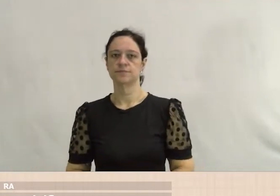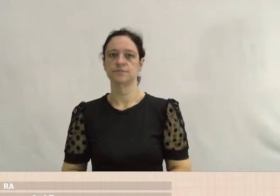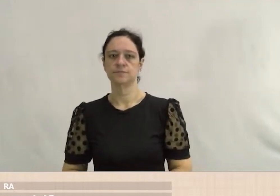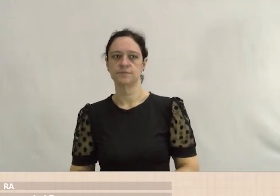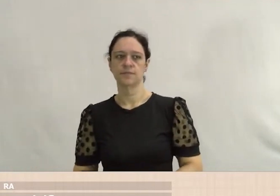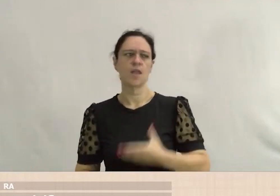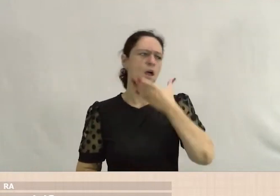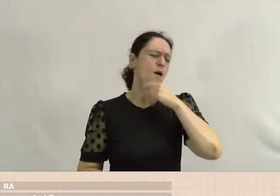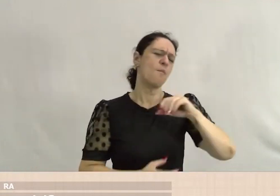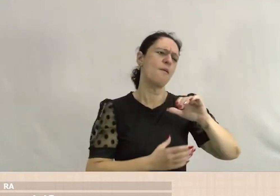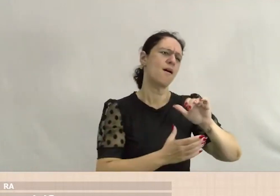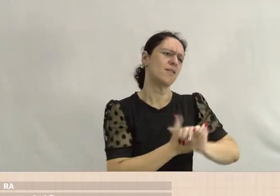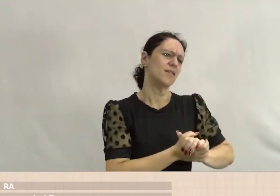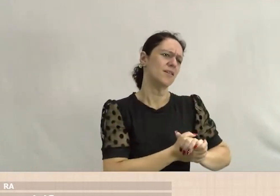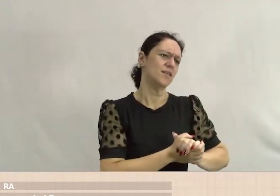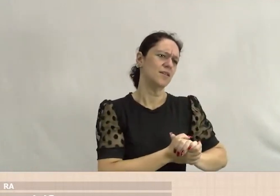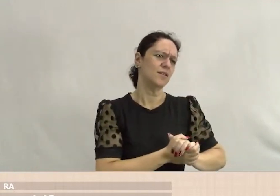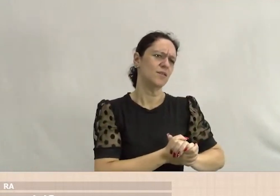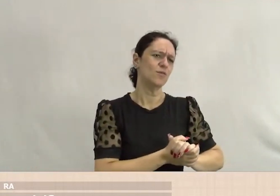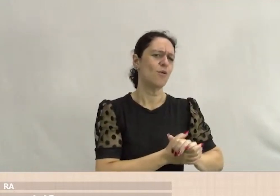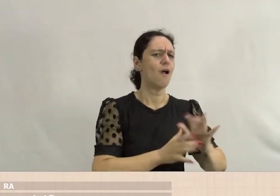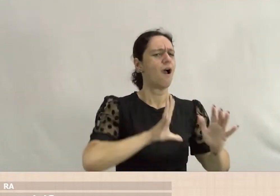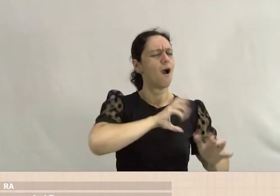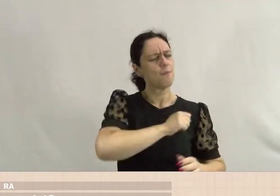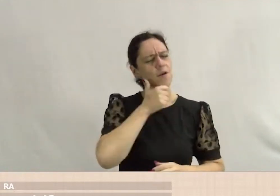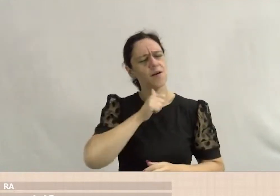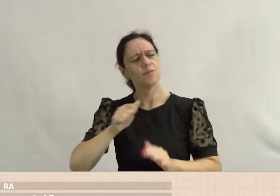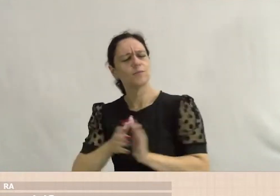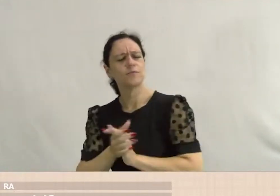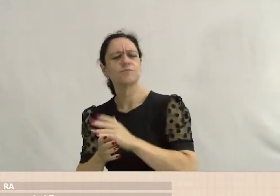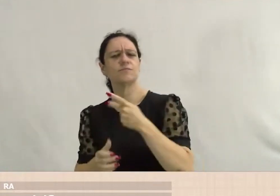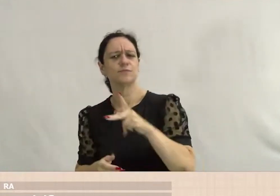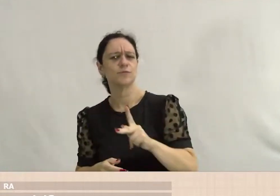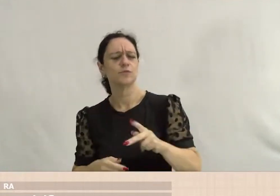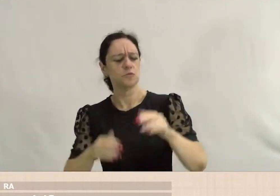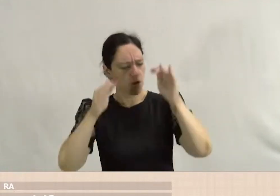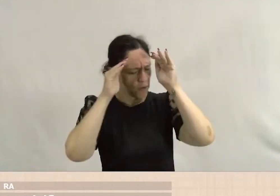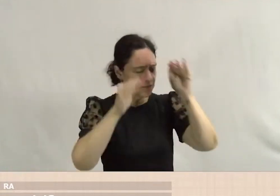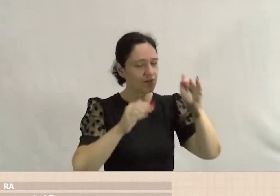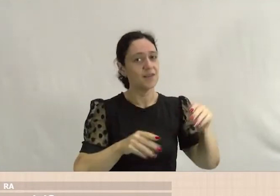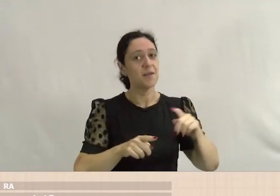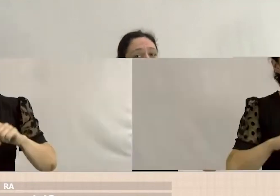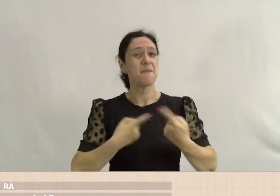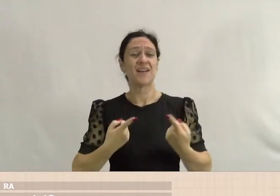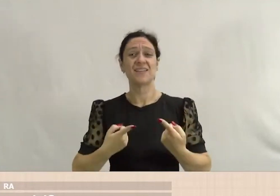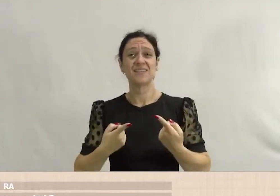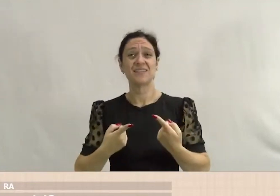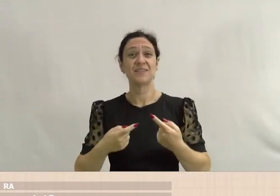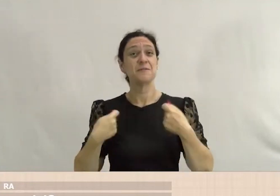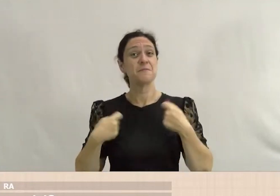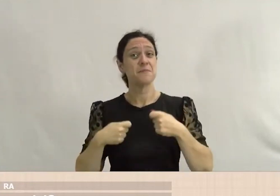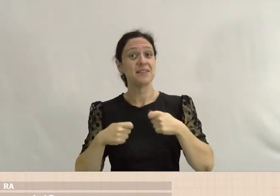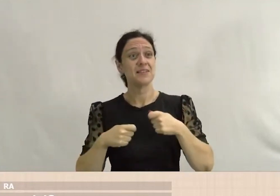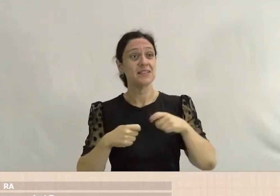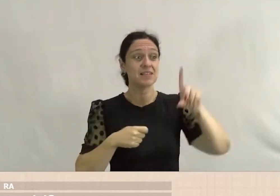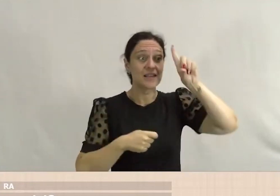Marido, amai vossas esposas, esposas, sede submissas aos vossos maridos. Irmãos, se não for na esfera do reino de Deus, irmãos, isso tudo não